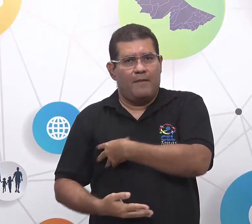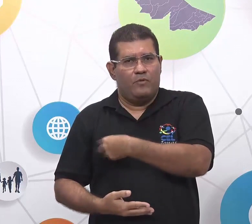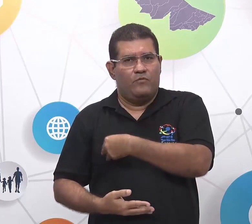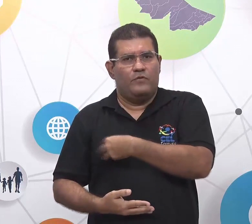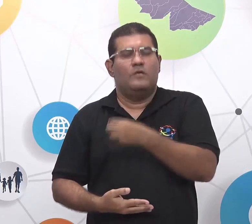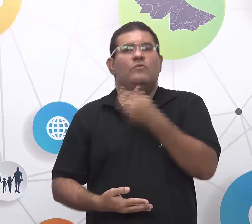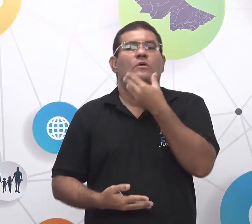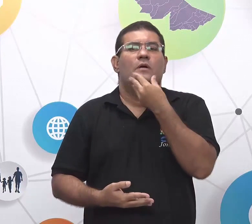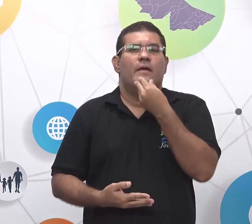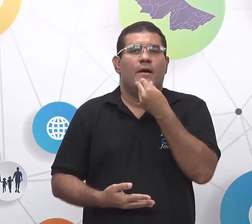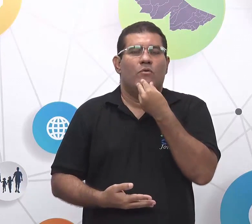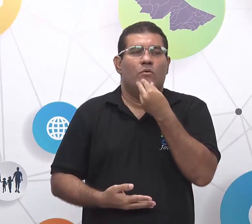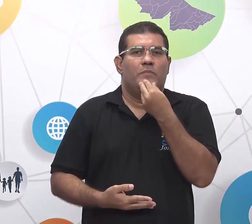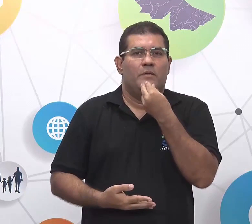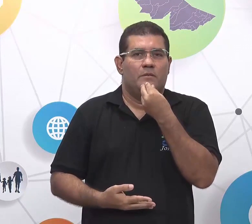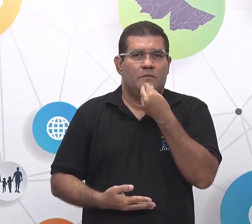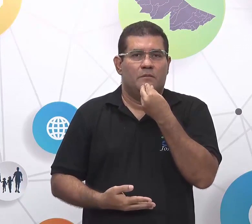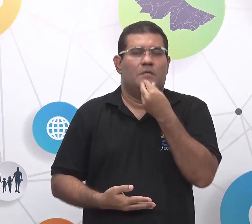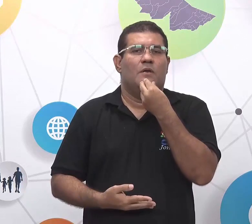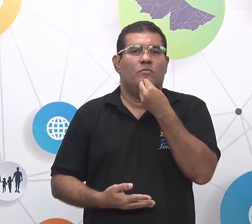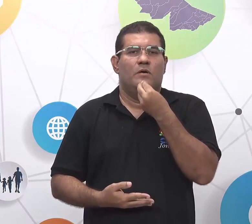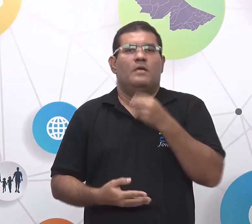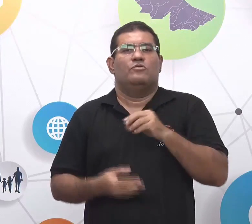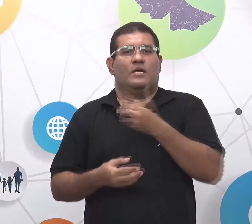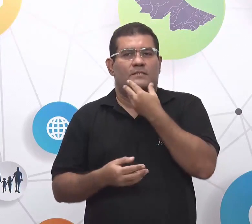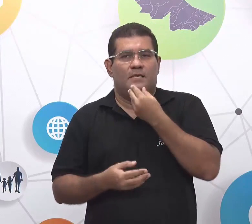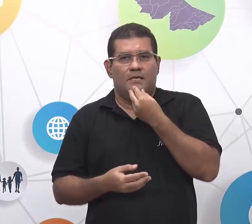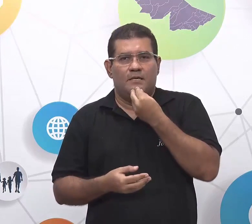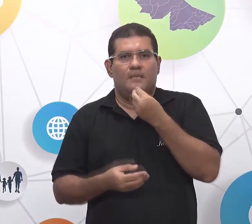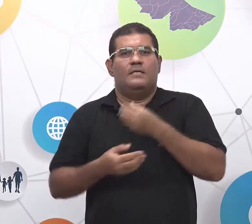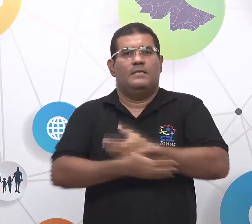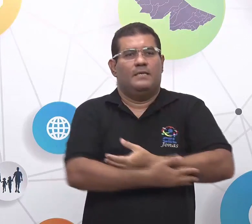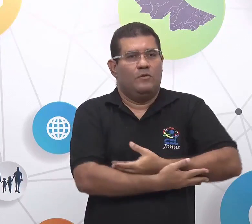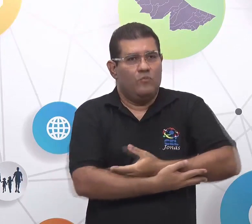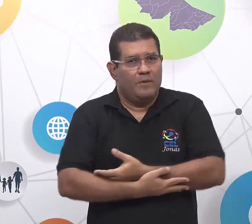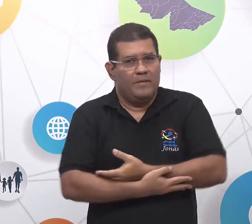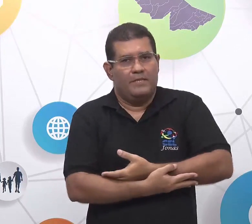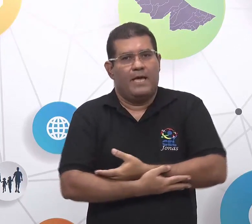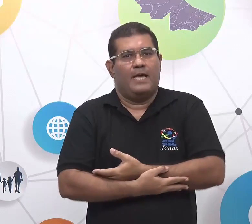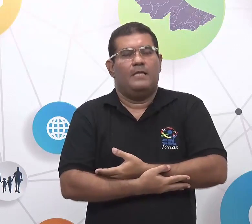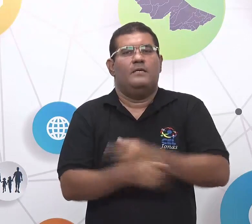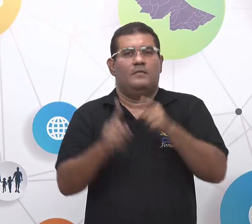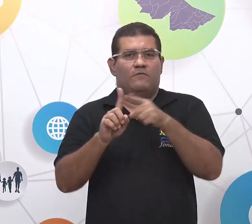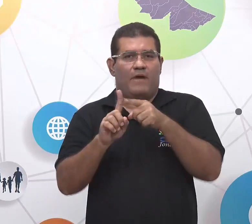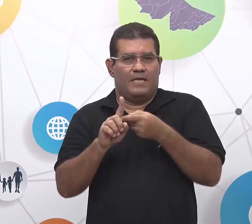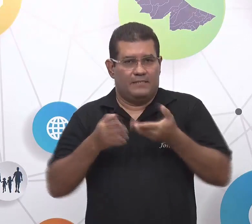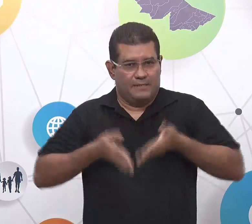vai usar meu filho é homem então eu já sei que o bebê dela e vai